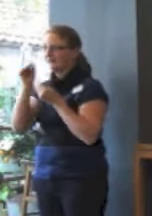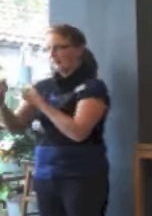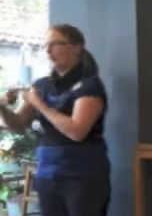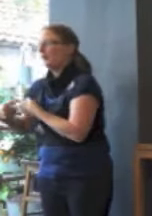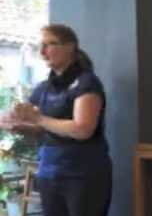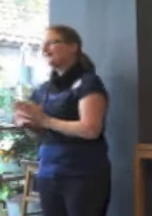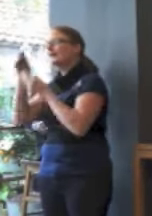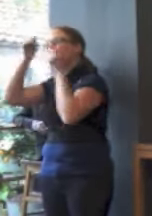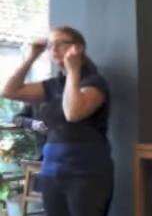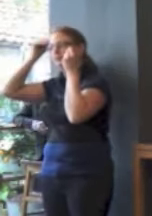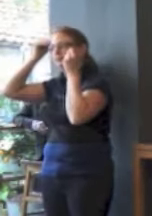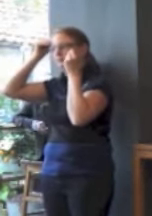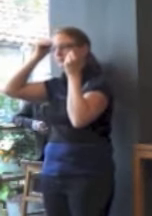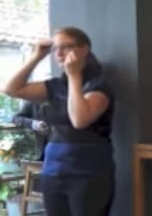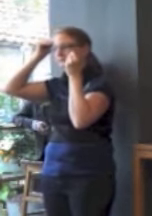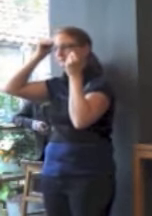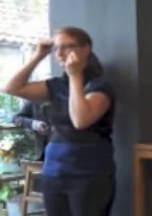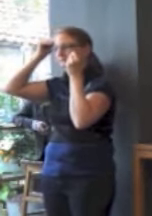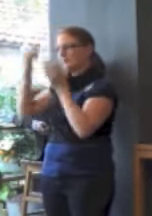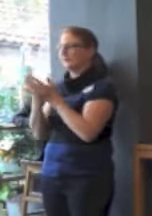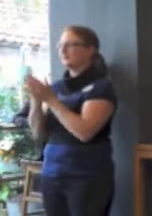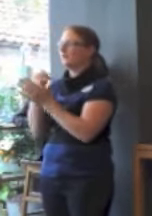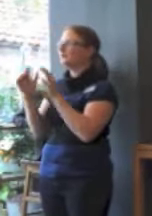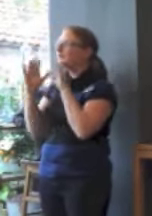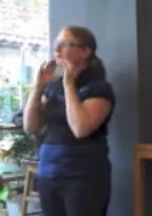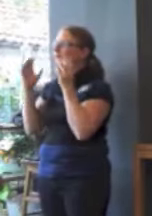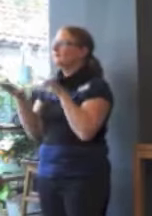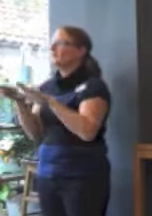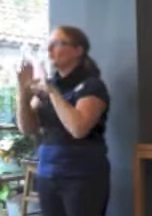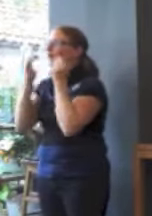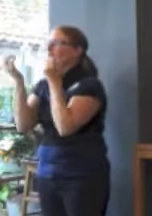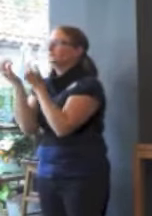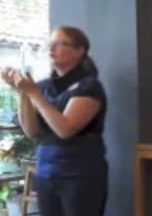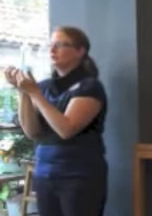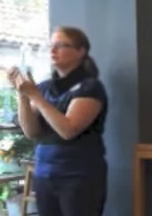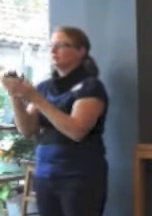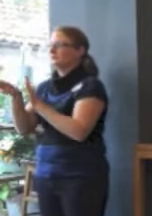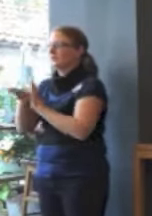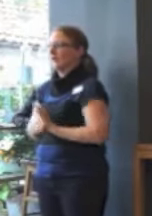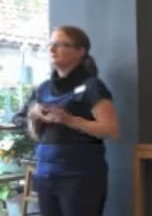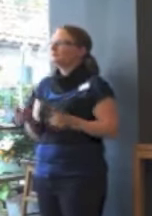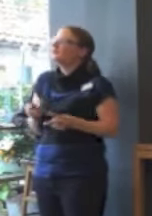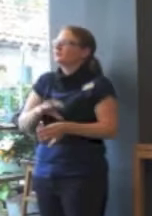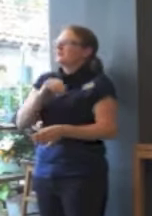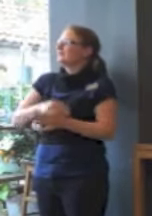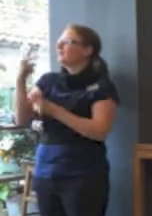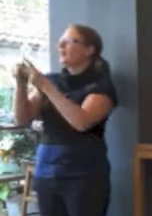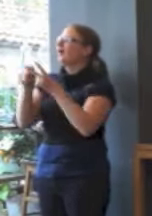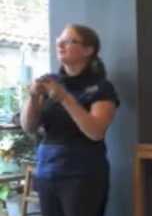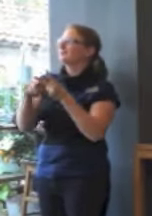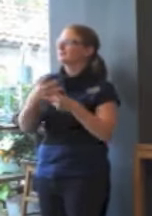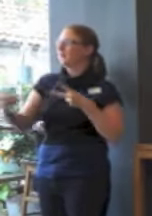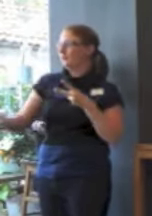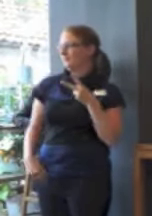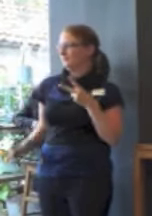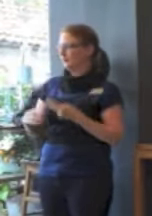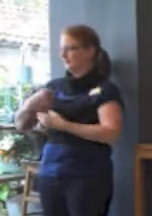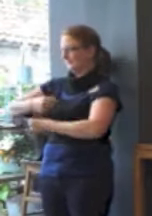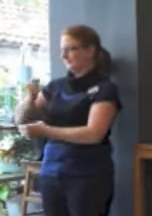till kurser på vård- och omsorgsprogrammet och också svenska som andra språk. Och här har ju också